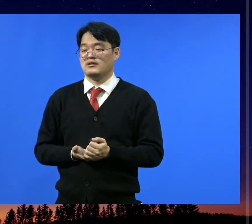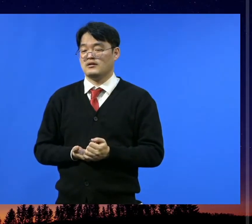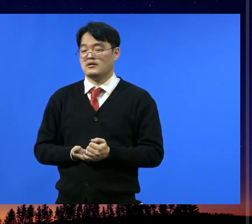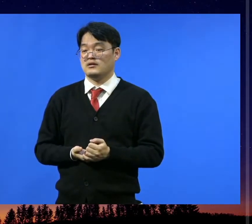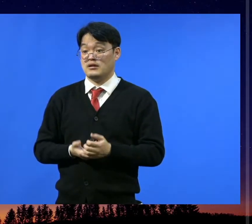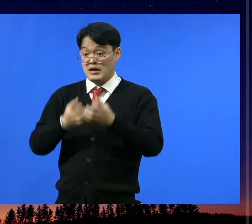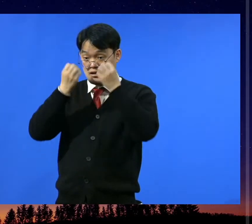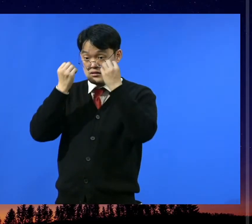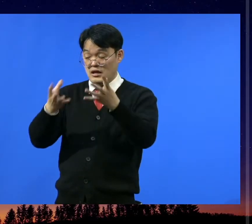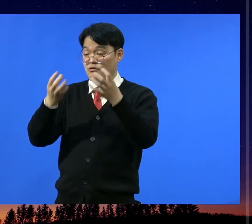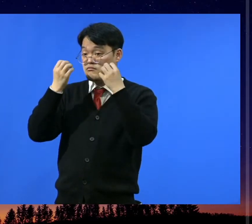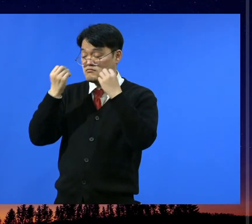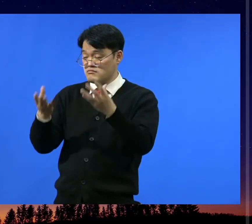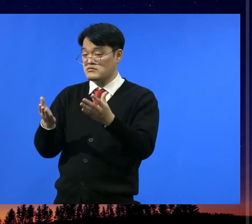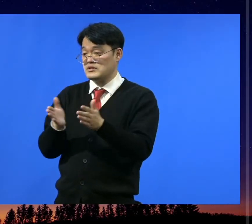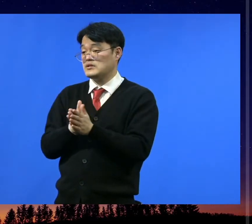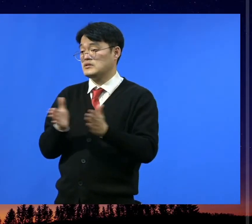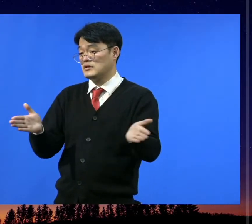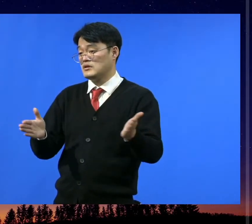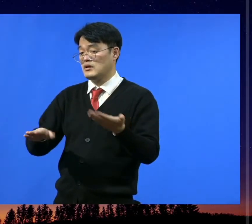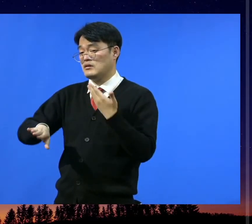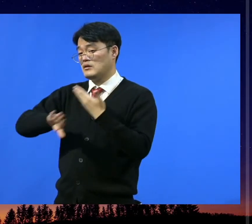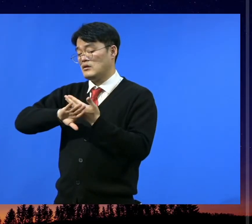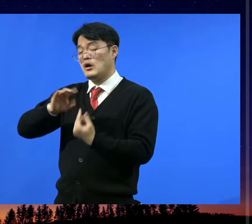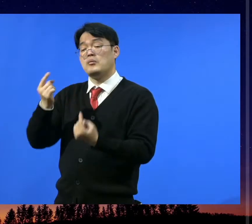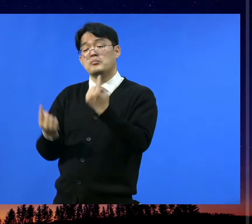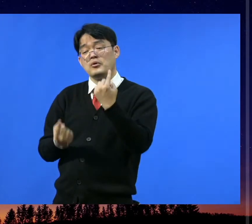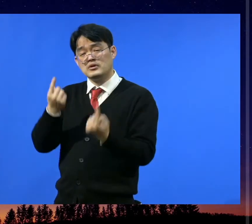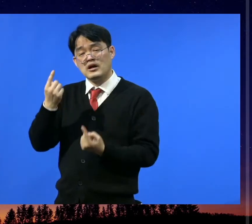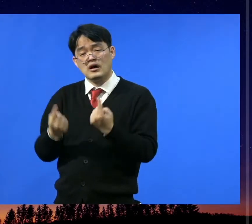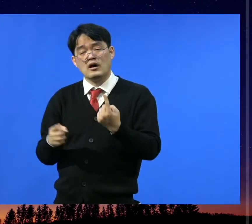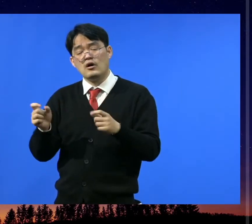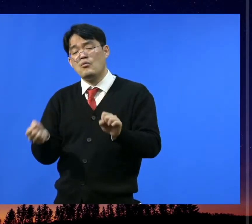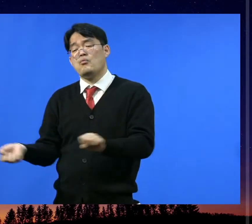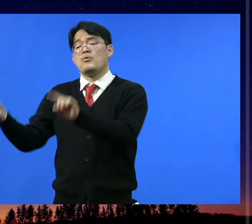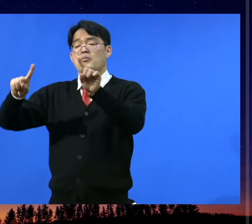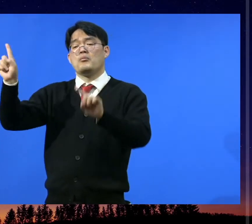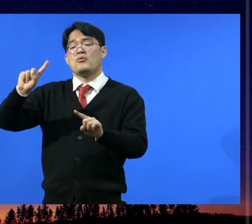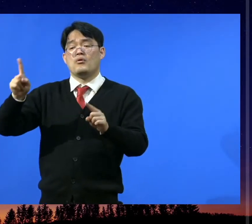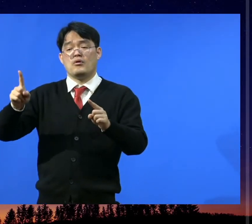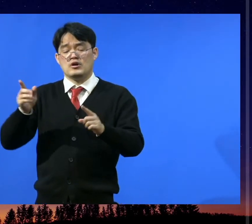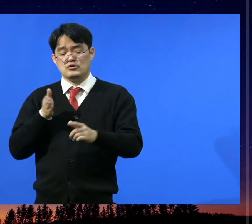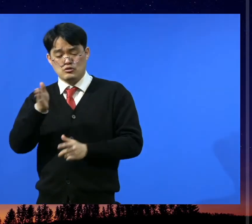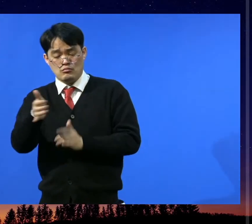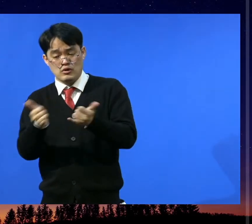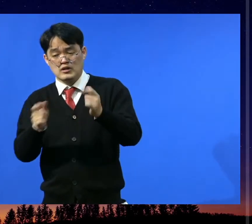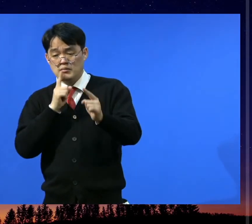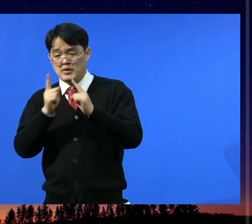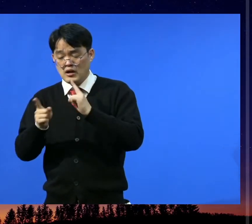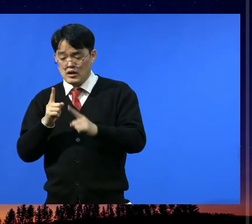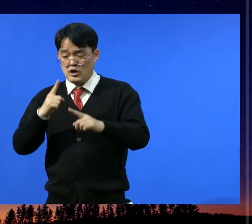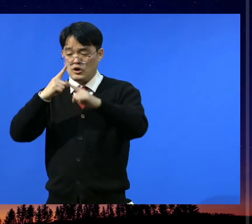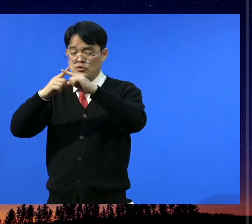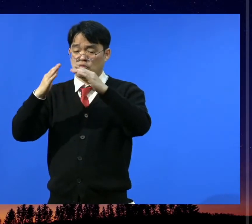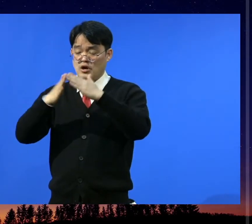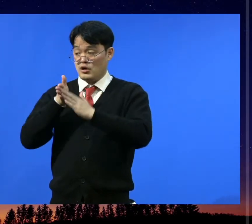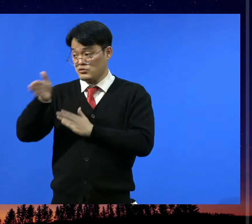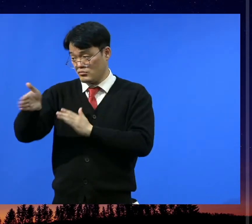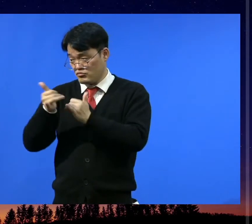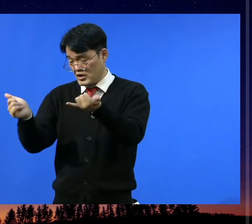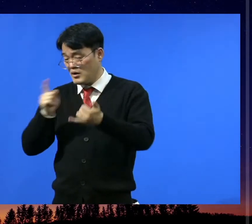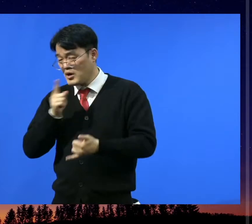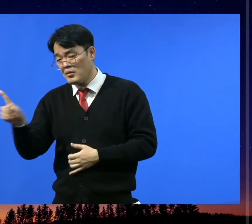뉴노멀이라고 하잖아요, 여러분. 다른 것보다 무엇을 회복해야 될 거예요? 많은 전문가들이 얘기해요. 교회에 대해서도 교회 전문가들도 많이